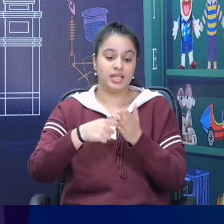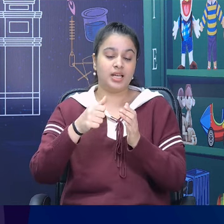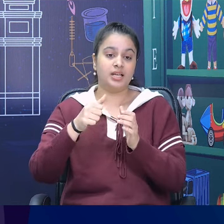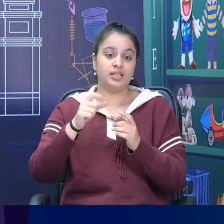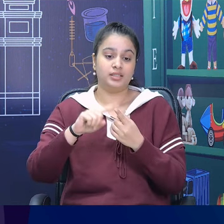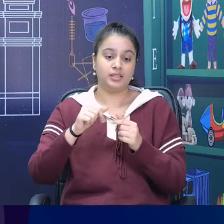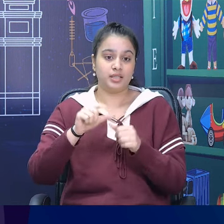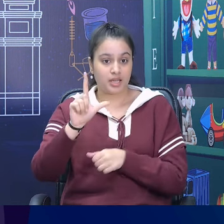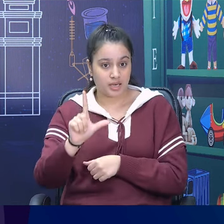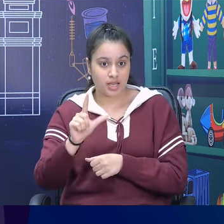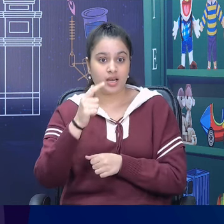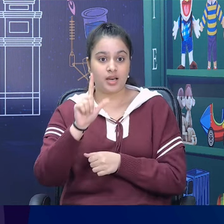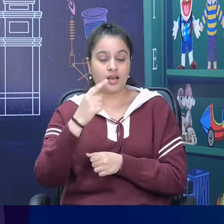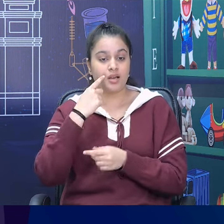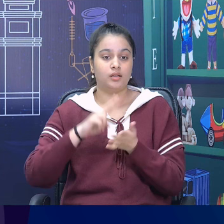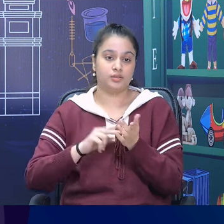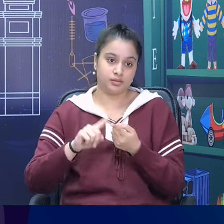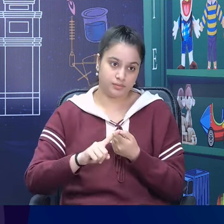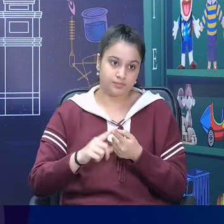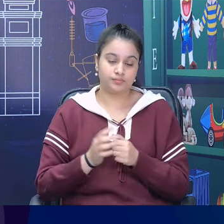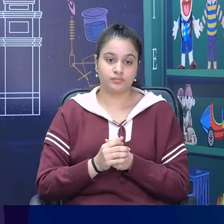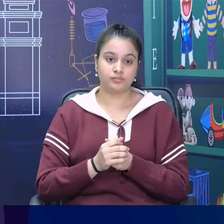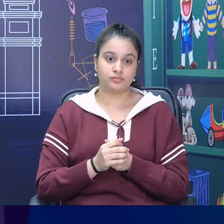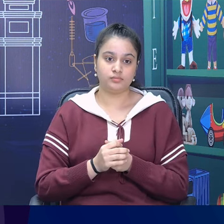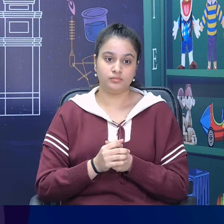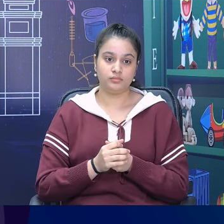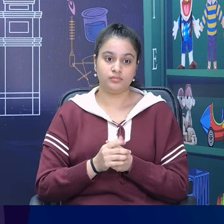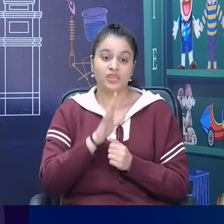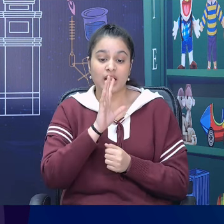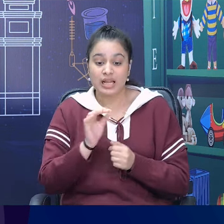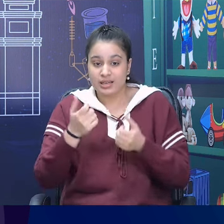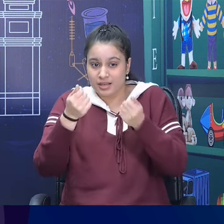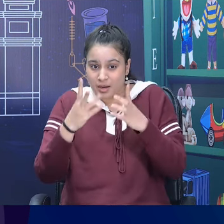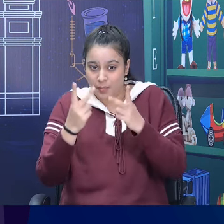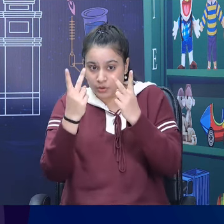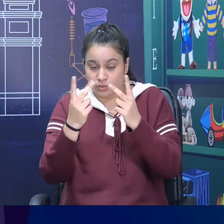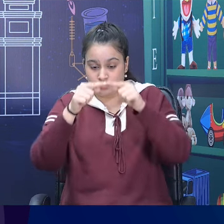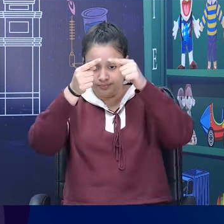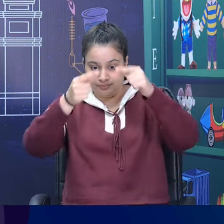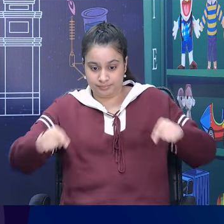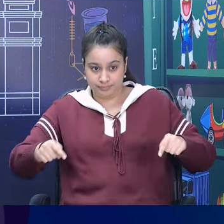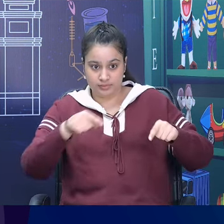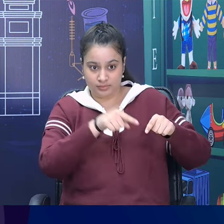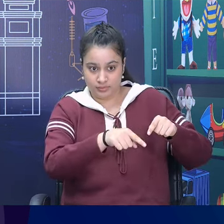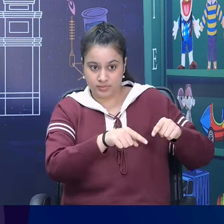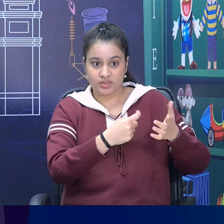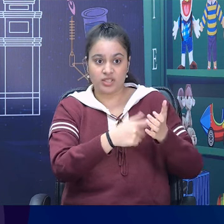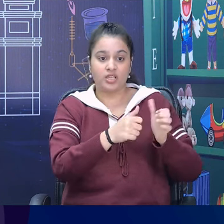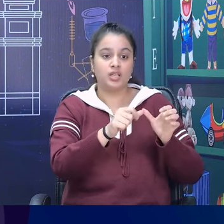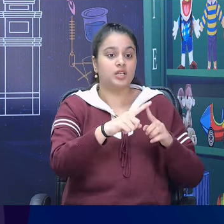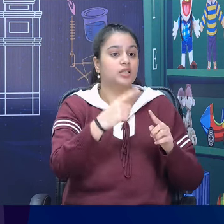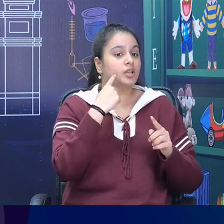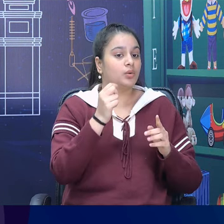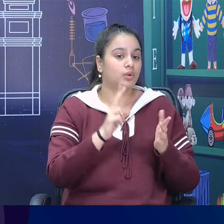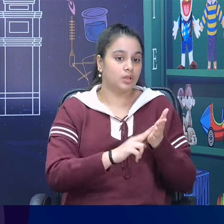बोला जाता है तो रियल नंबर्स की जब हम बात करते हैं तो हम फर्द रियल नंबर को दो पार्ट में डिवाइड करते हैं दैट इज रेशनल नंबर एज वेल एज